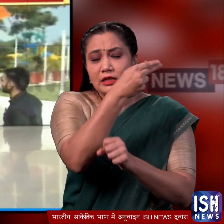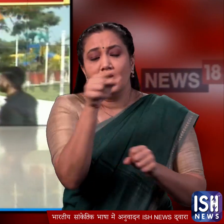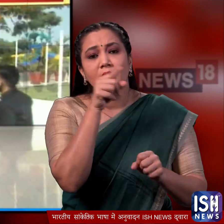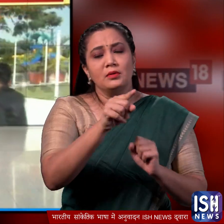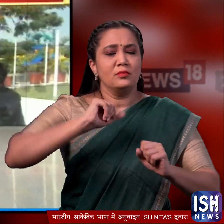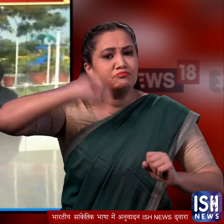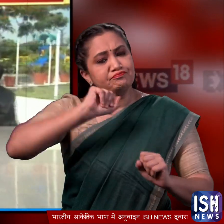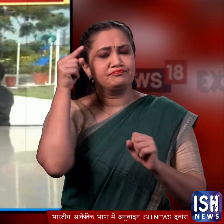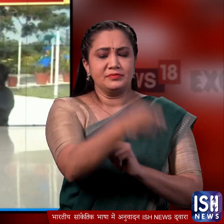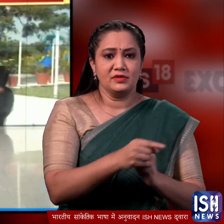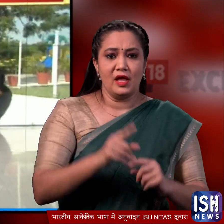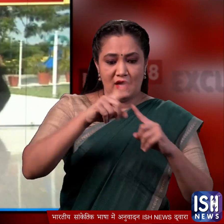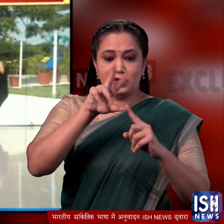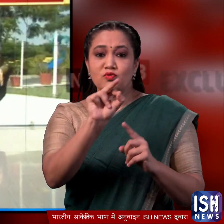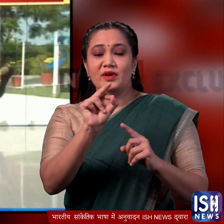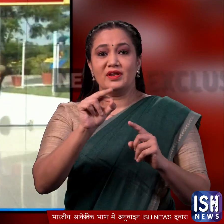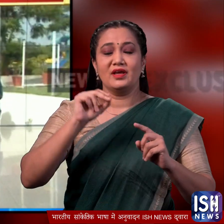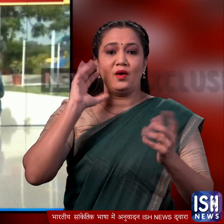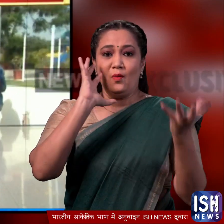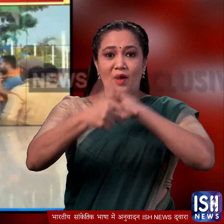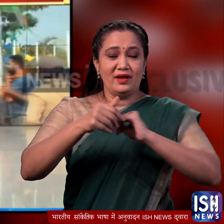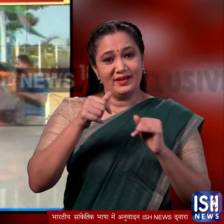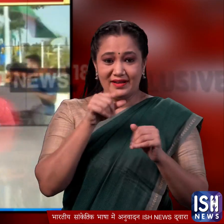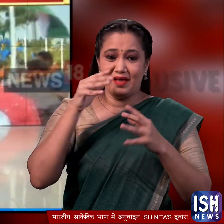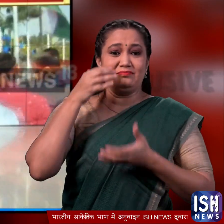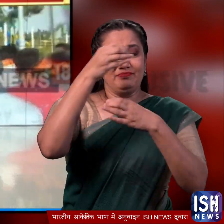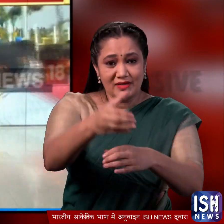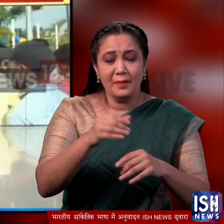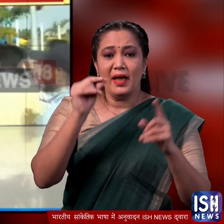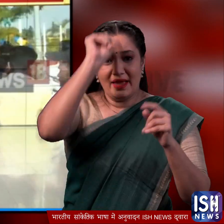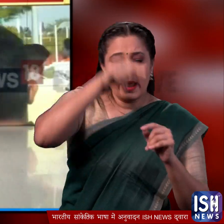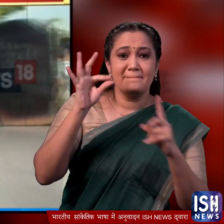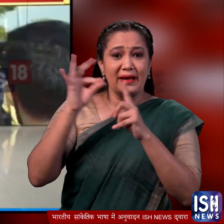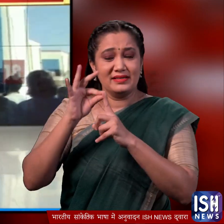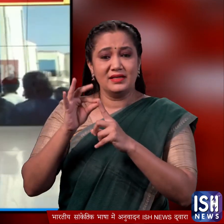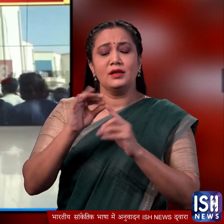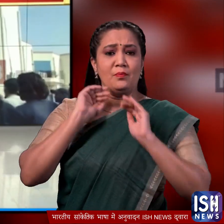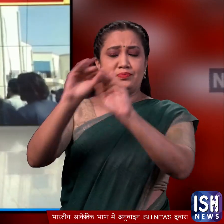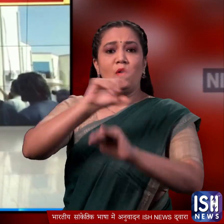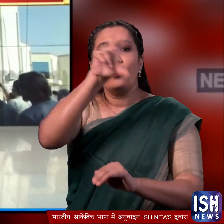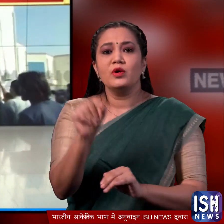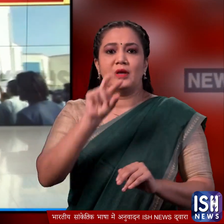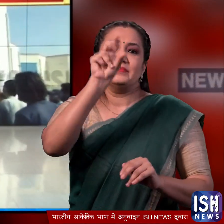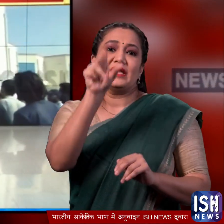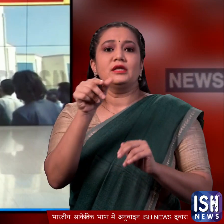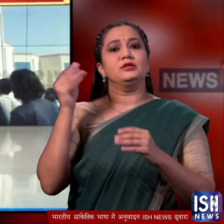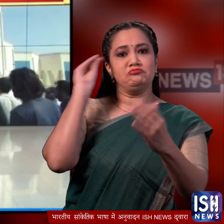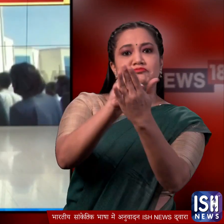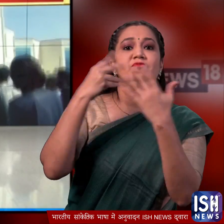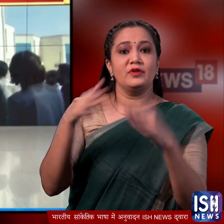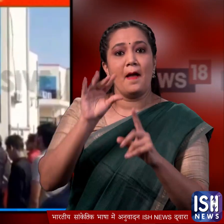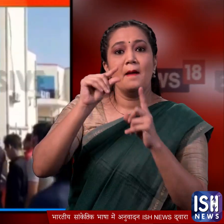मांग की। बताया गया कि T20 विश्व कप में भारत की हार पर आरोपी टीचर ने पाकिस्तान के समर्थन में व्हाट्सएप पर अपना स्टेटस